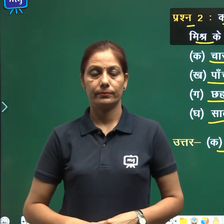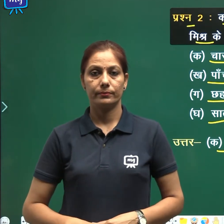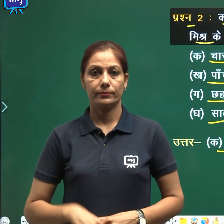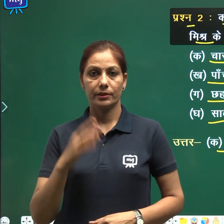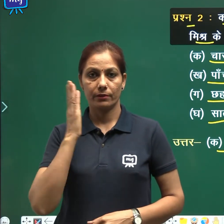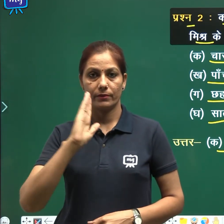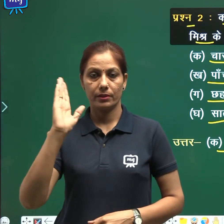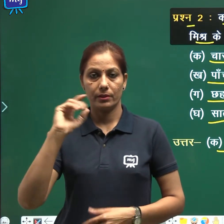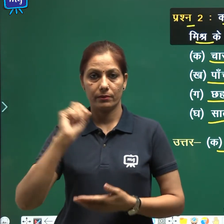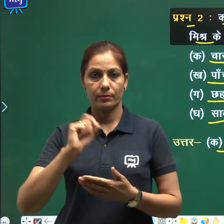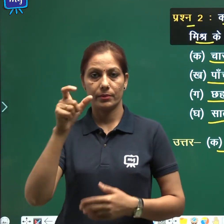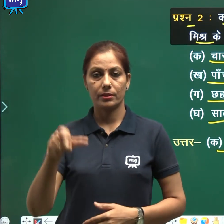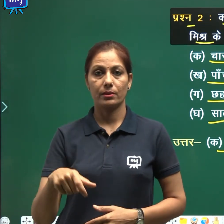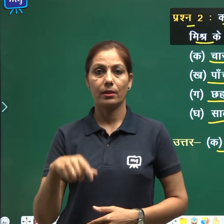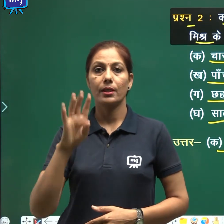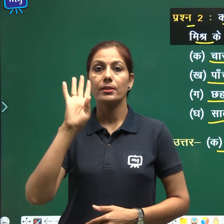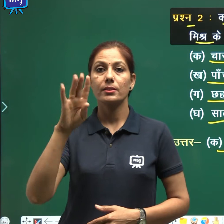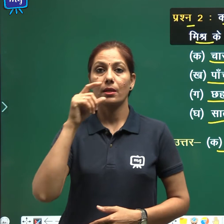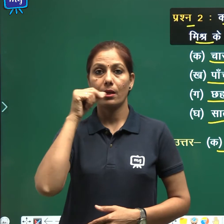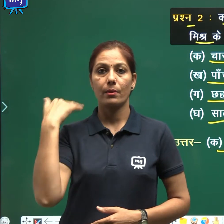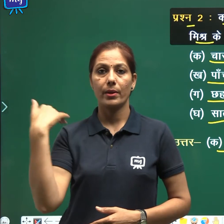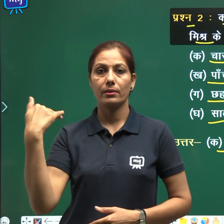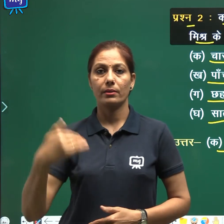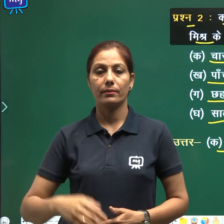कवि के 4 भाई थे।